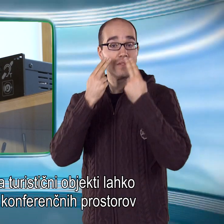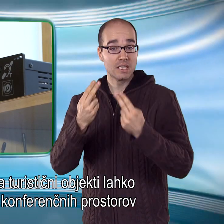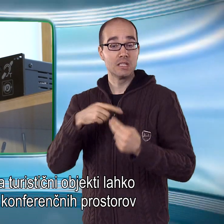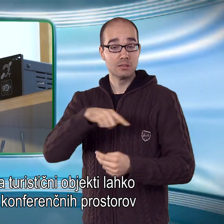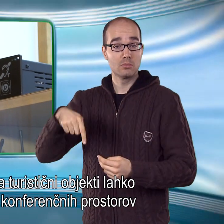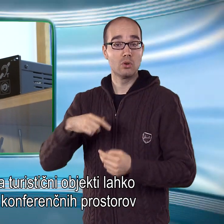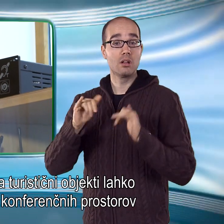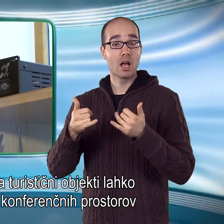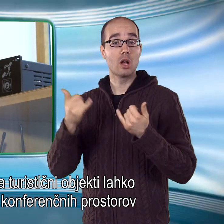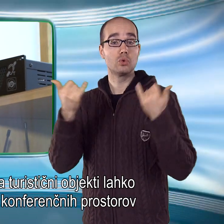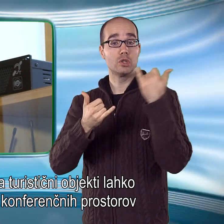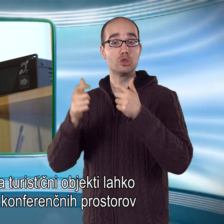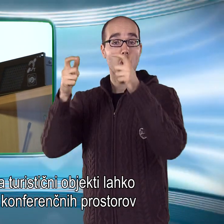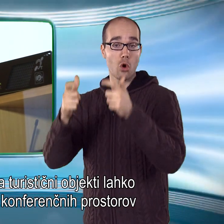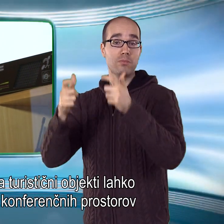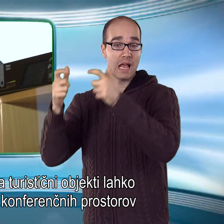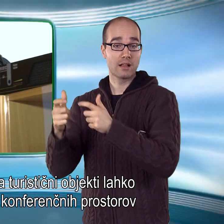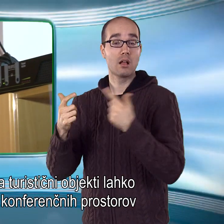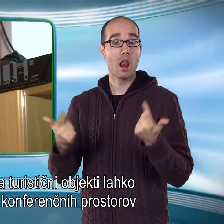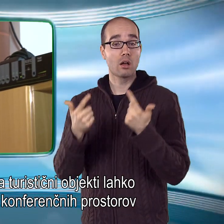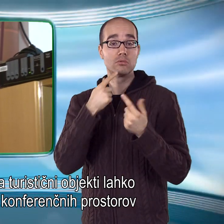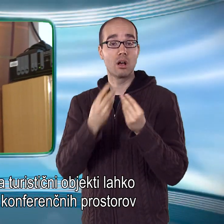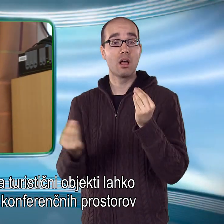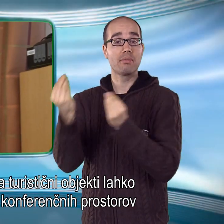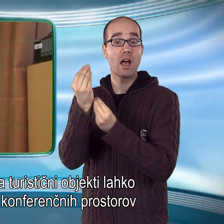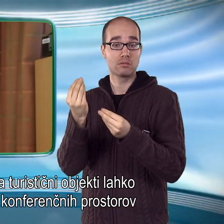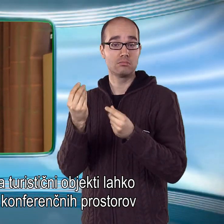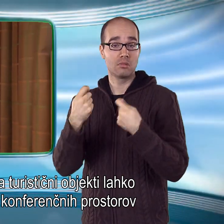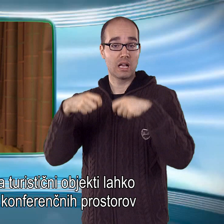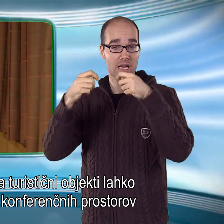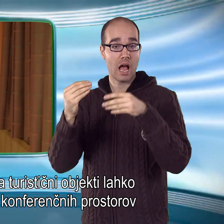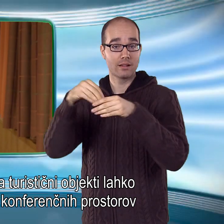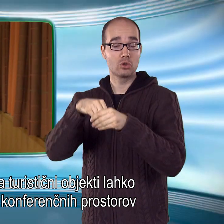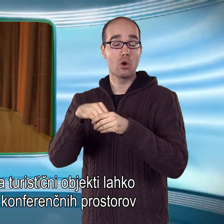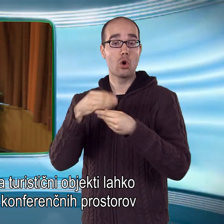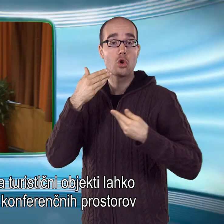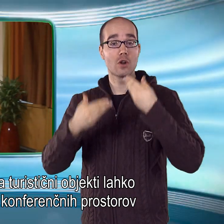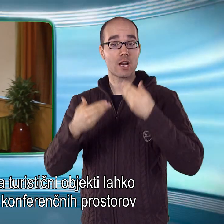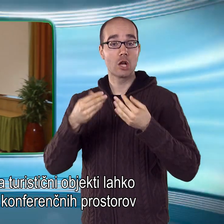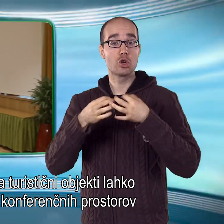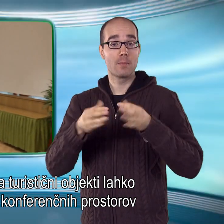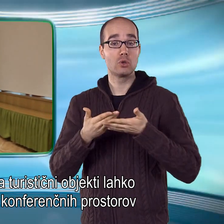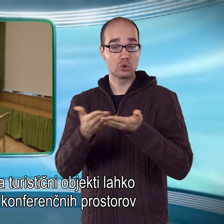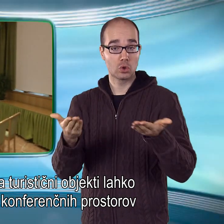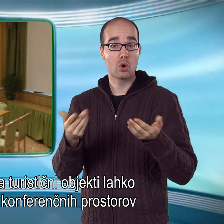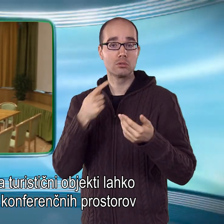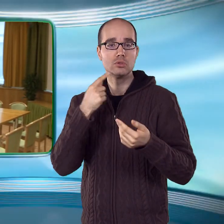Videli smo, da turistični objekti lahko z nadgradnjo konferenčnih prostorov slušno zanko pridobijo zmožnost